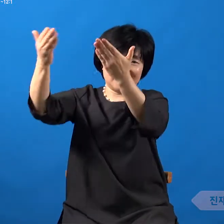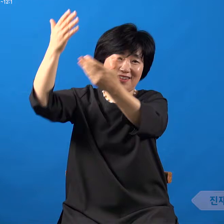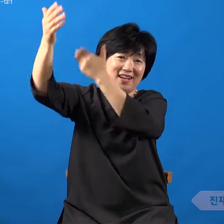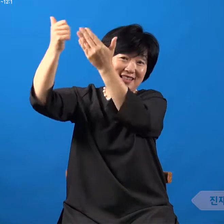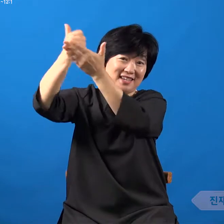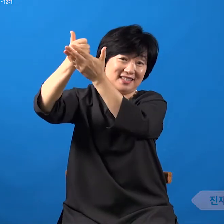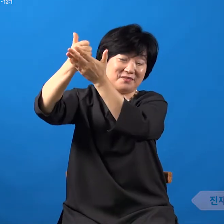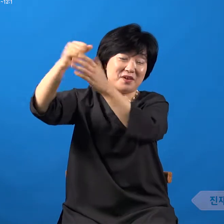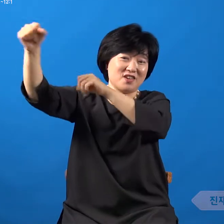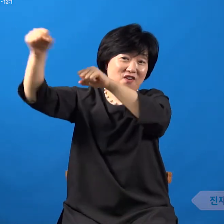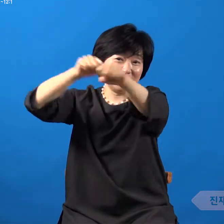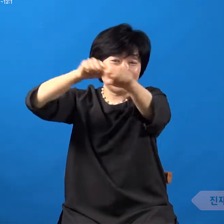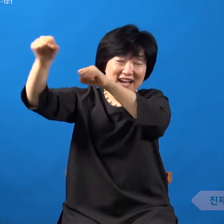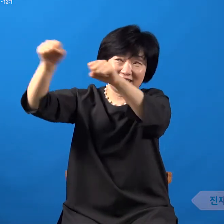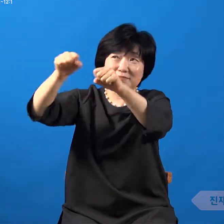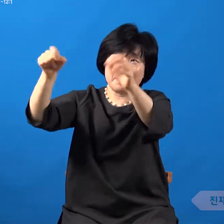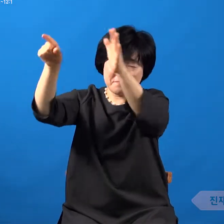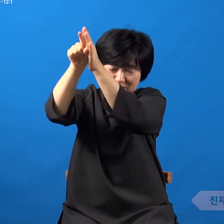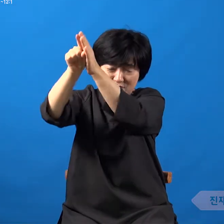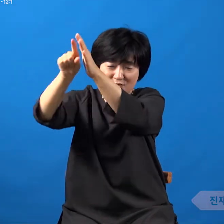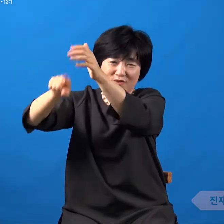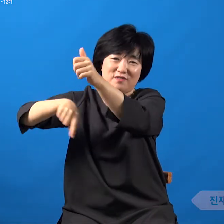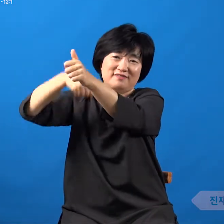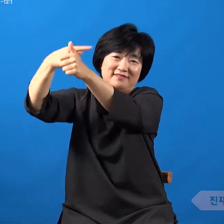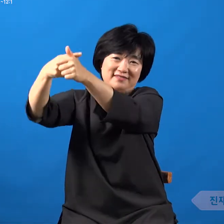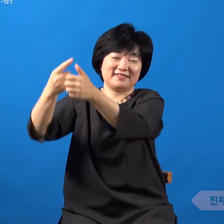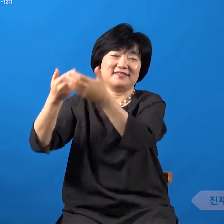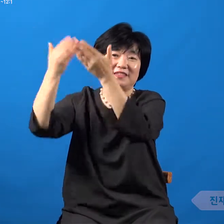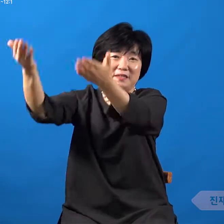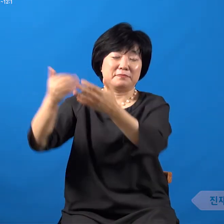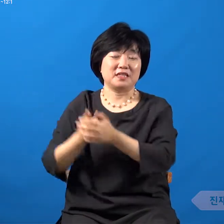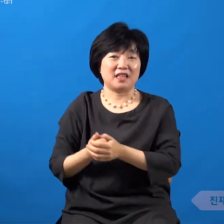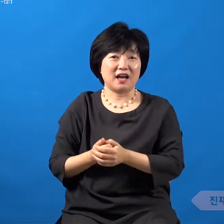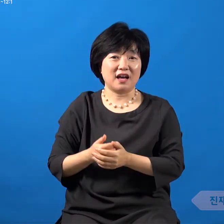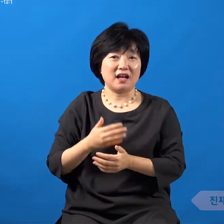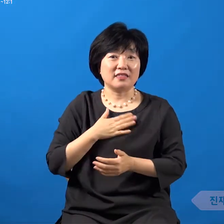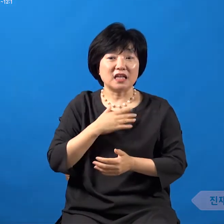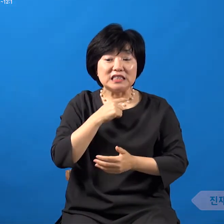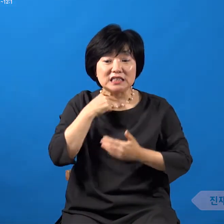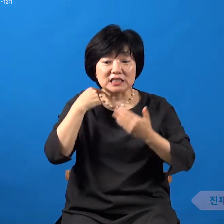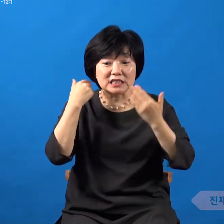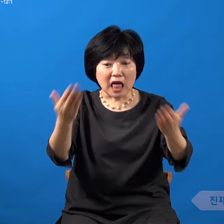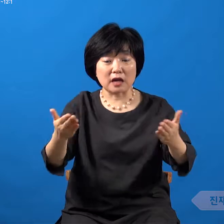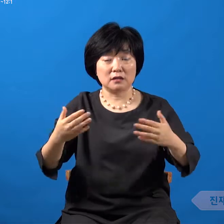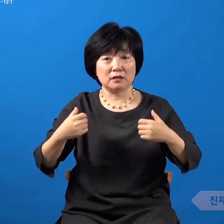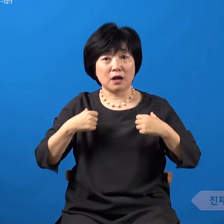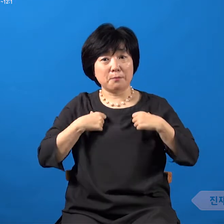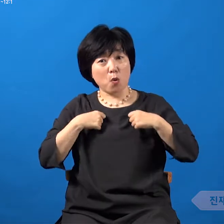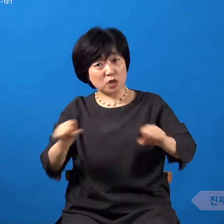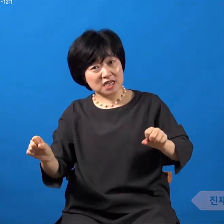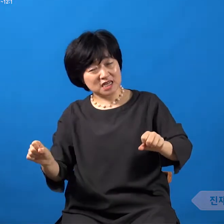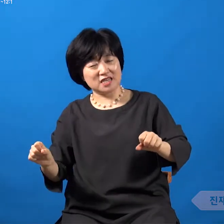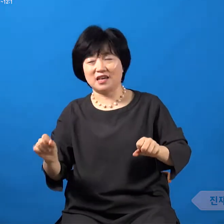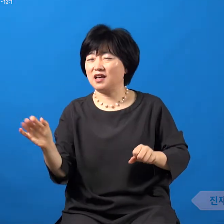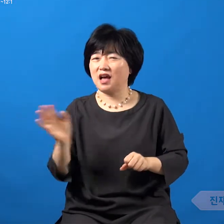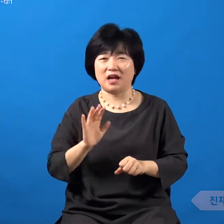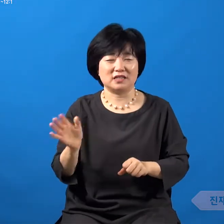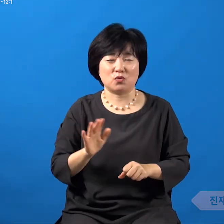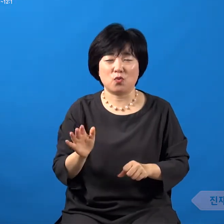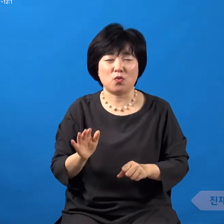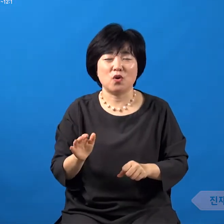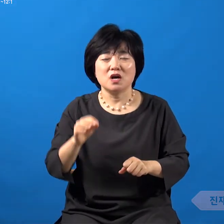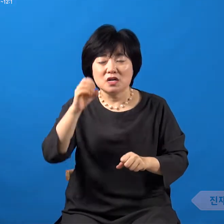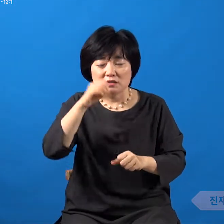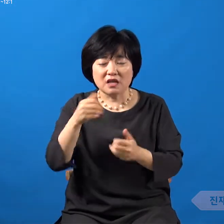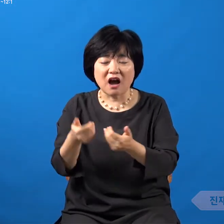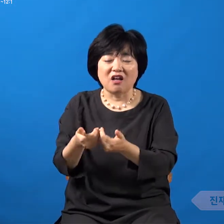말씀하고 있습니다. 그러나 그 떠남은 희생과 포기를 말하고 있지 않습니다. 막연한 떠남이